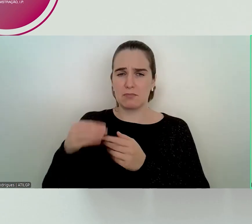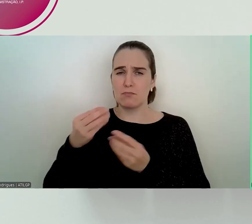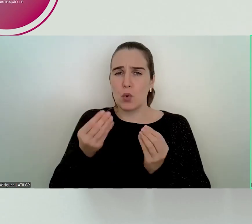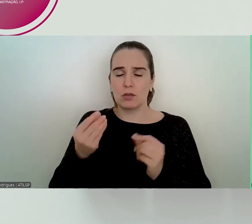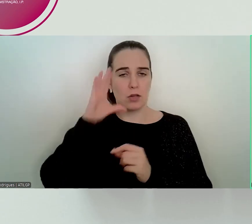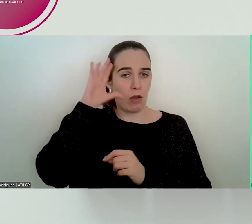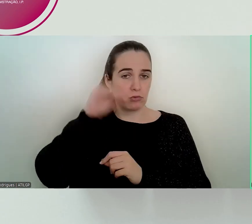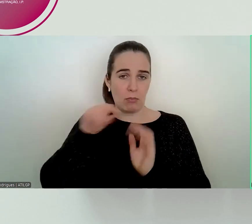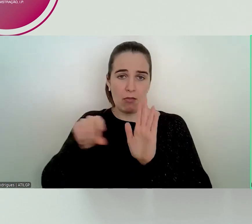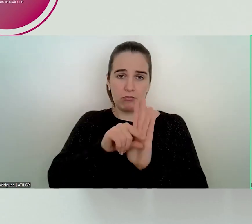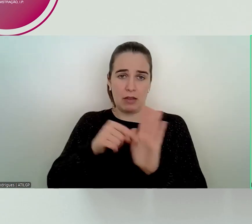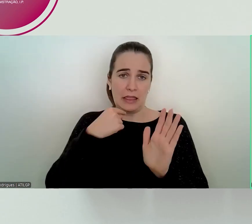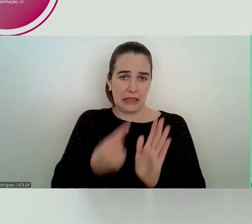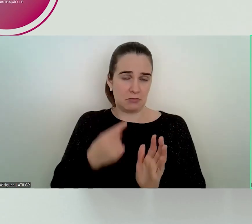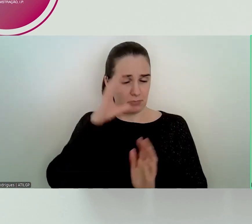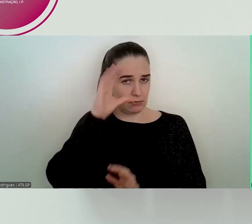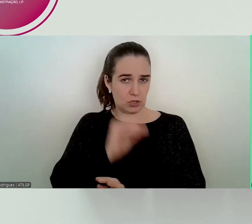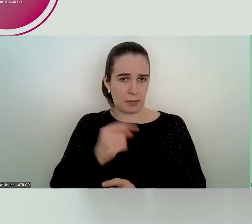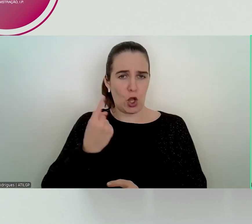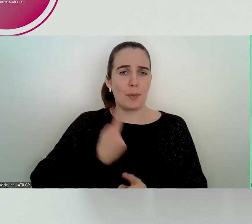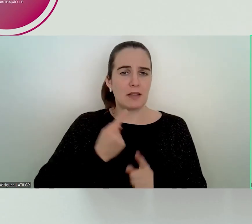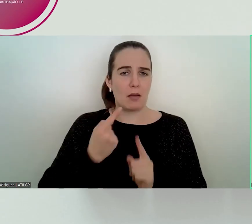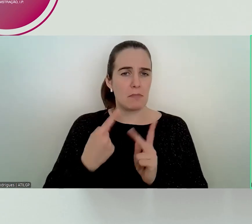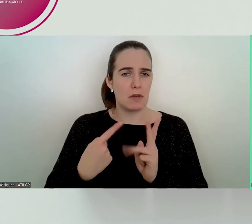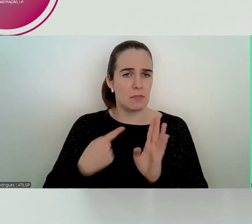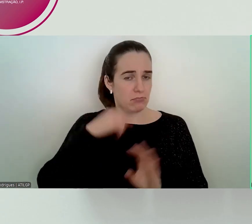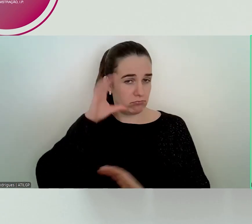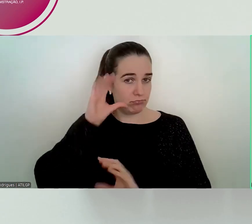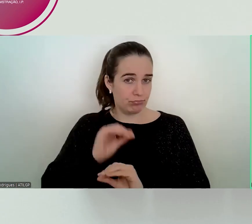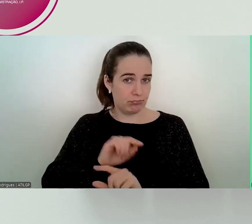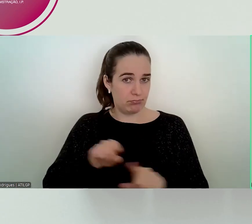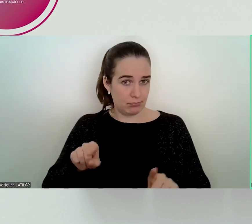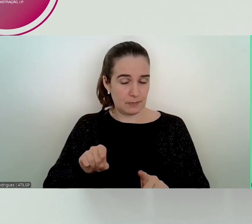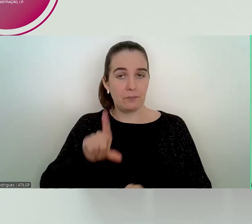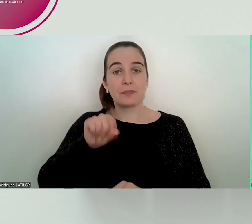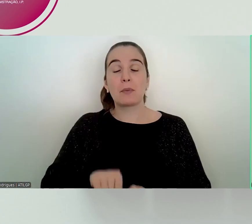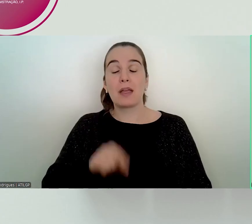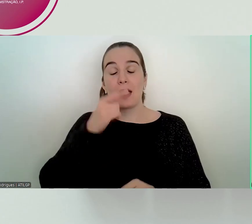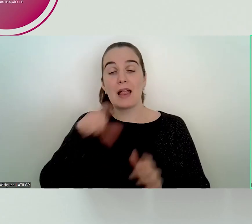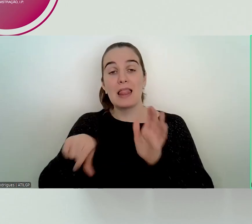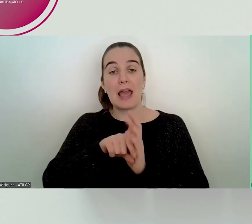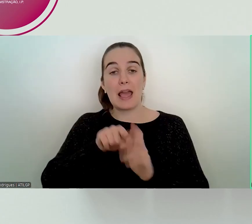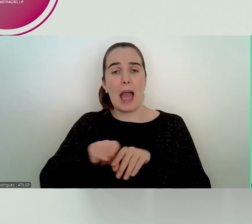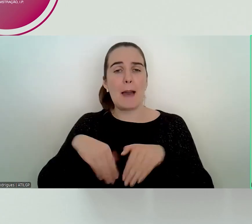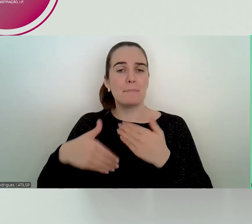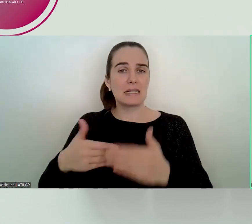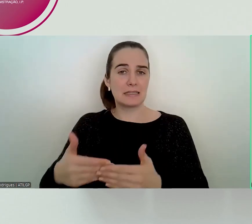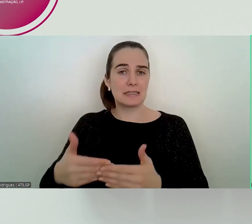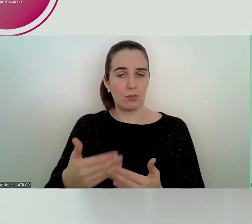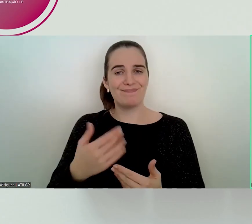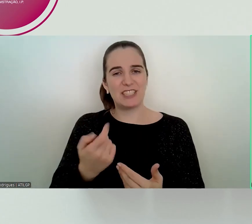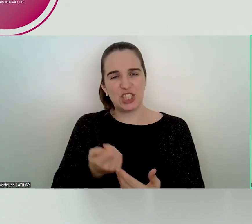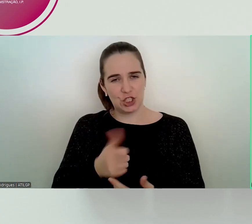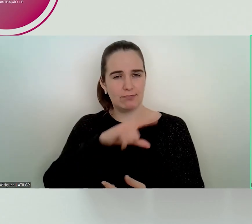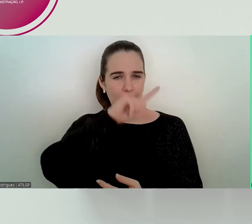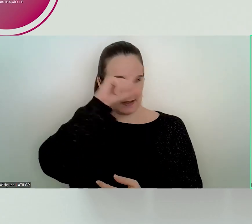este enquadramento, não é? Todas estas obrigações que decorrem da própria lei. A aplicação da lei também tem algumas